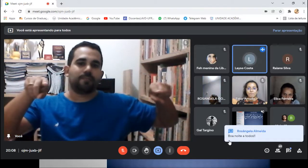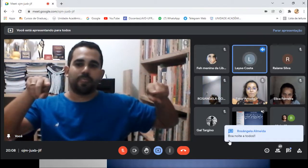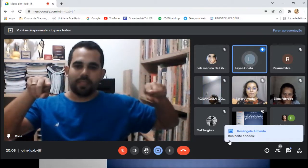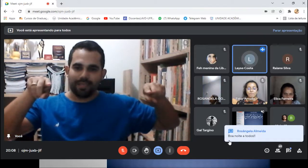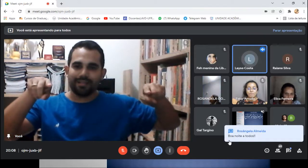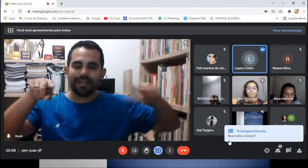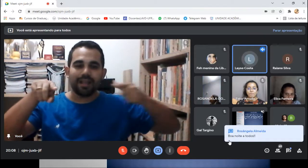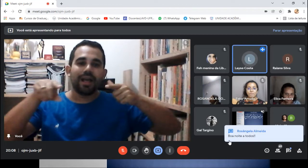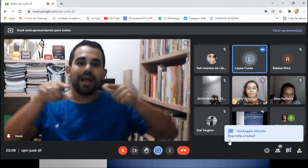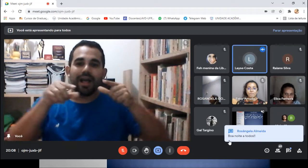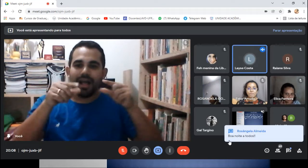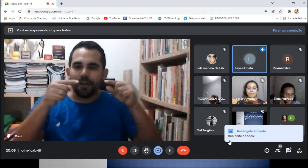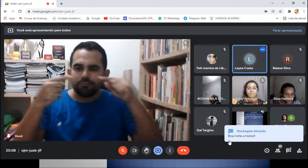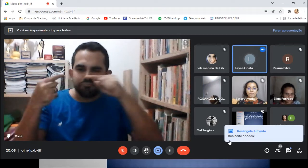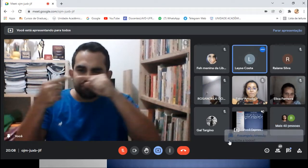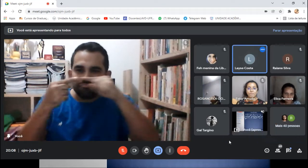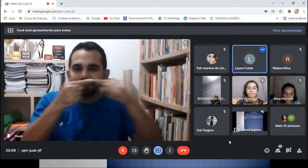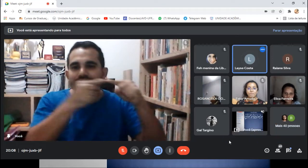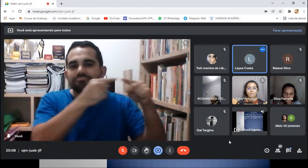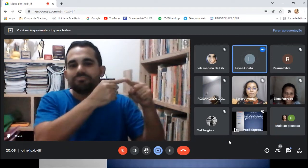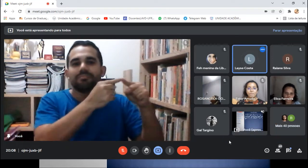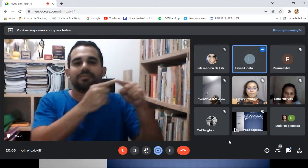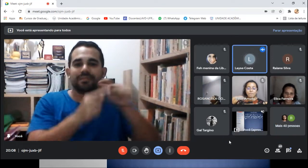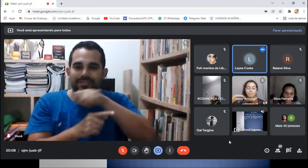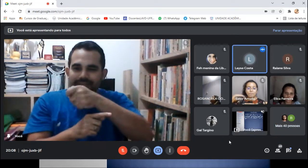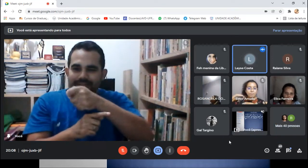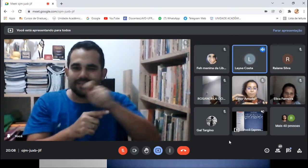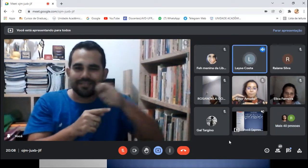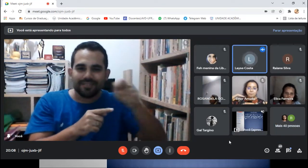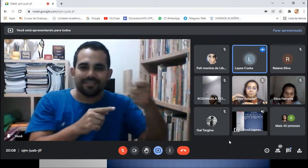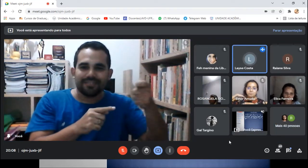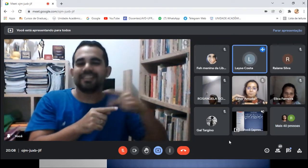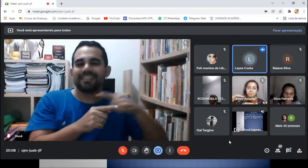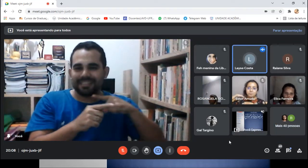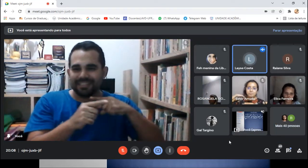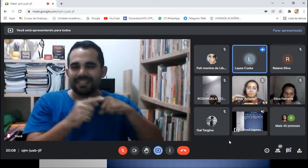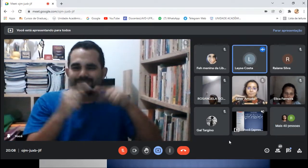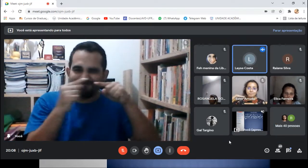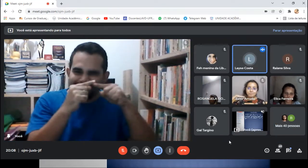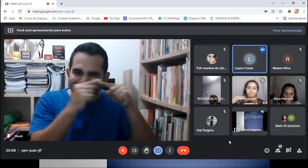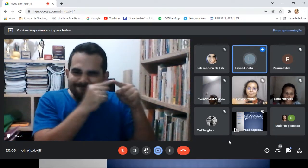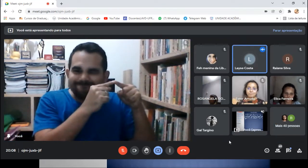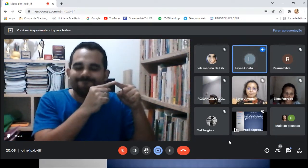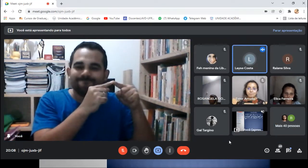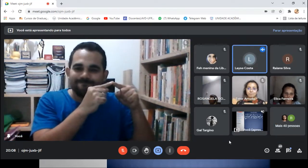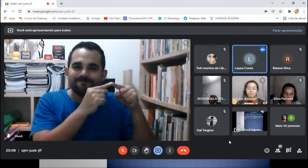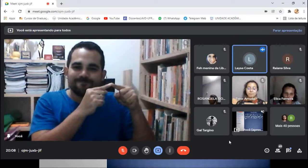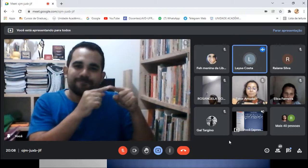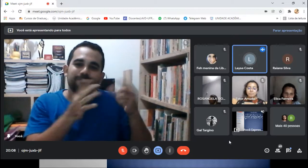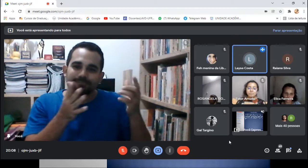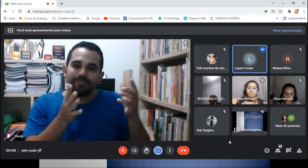Essa variação, né, articulatória combinatória, as variantes